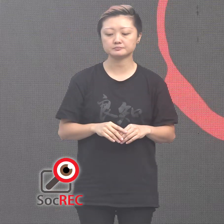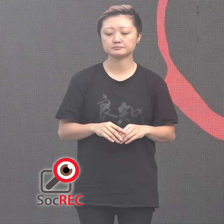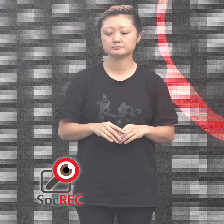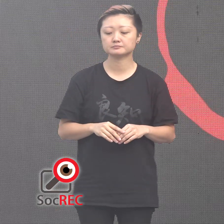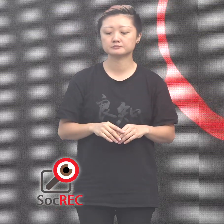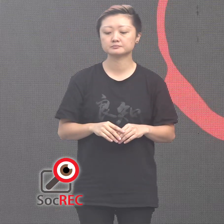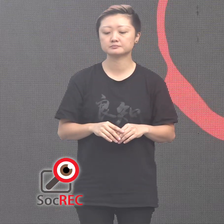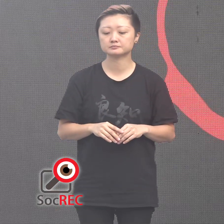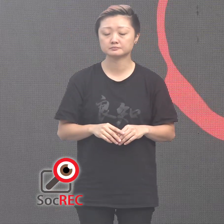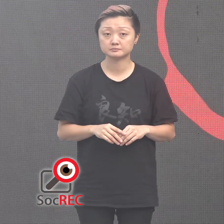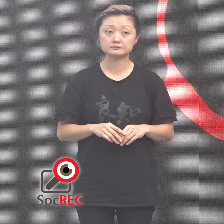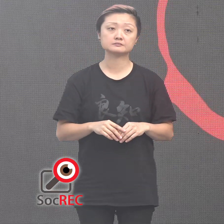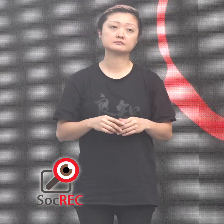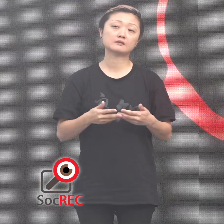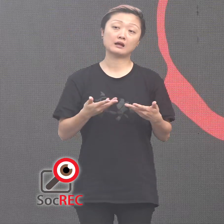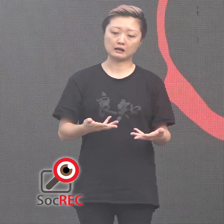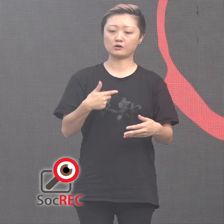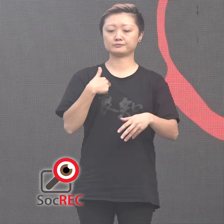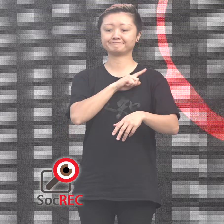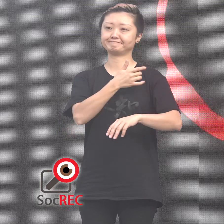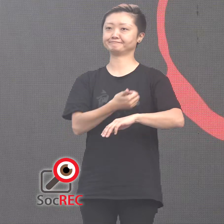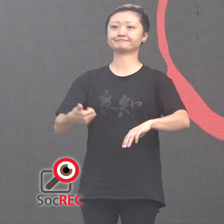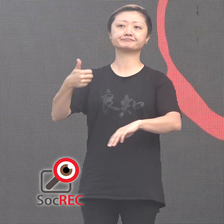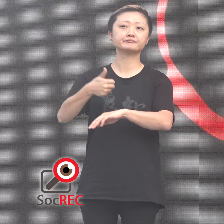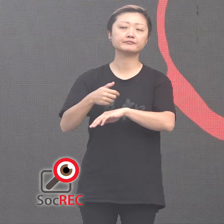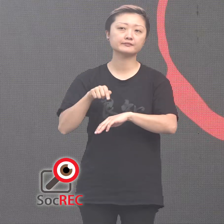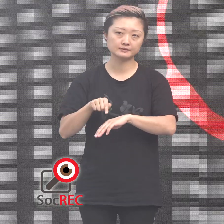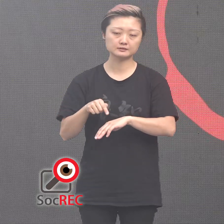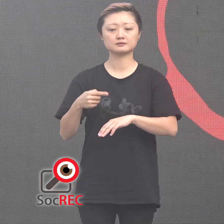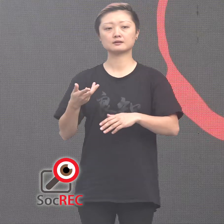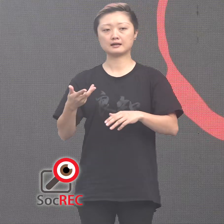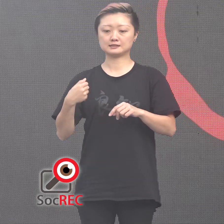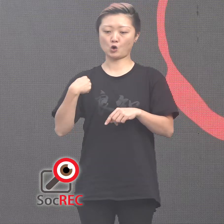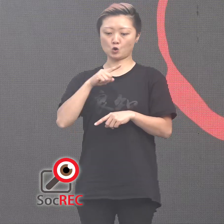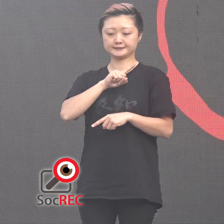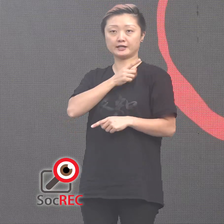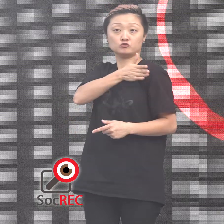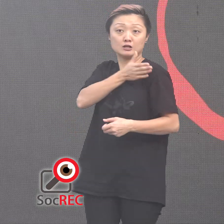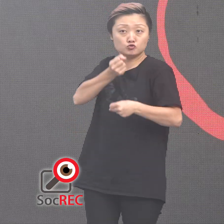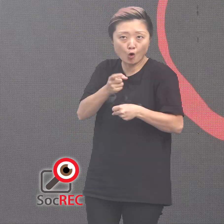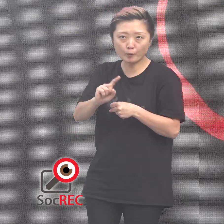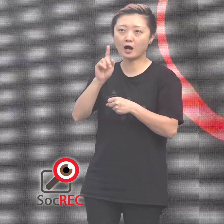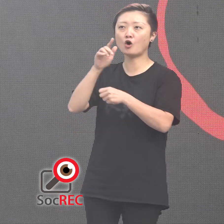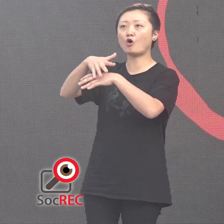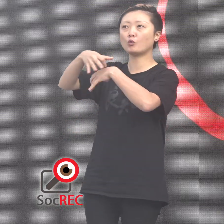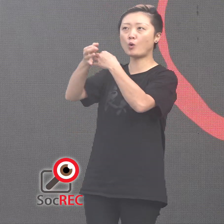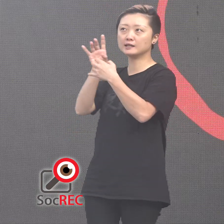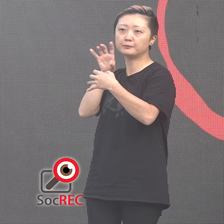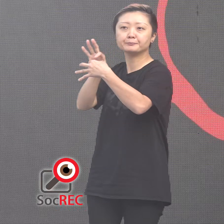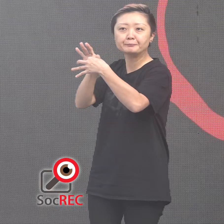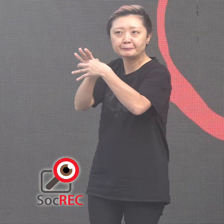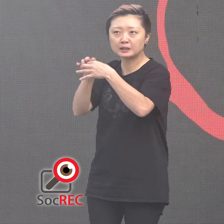在這裡都叫做是作為國際戰線一個小小的一